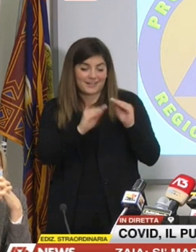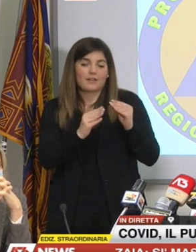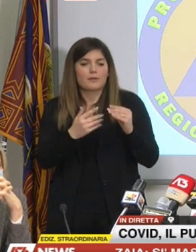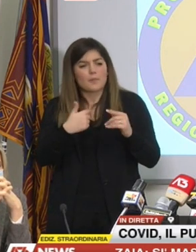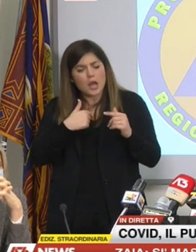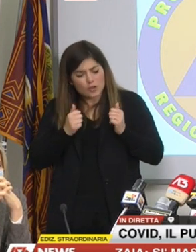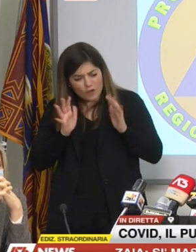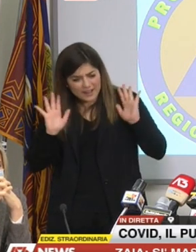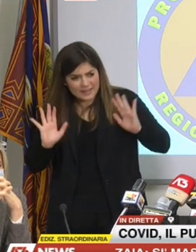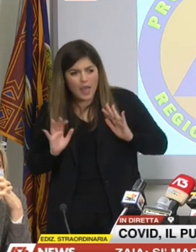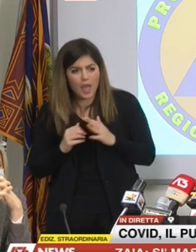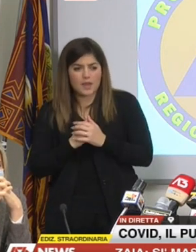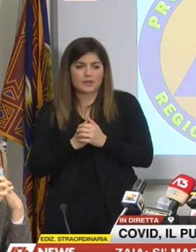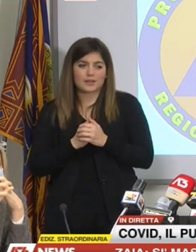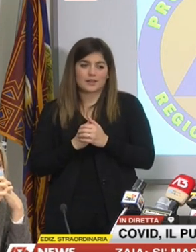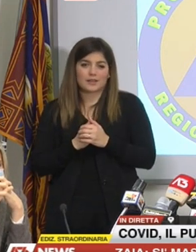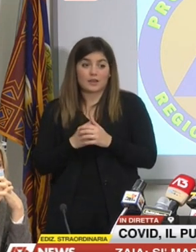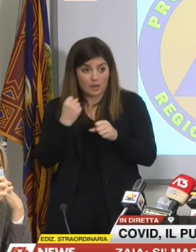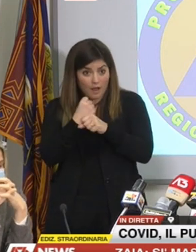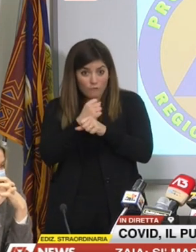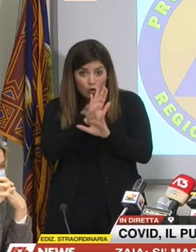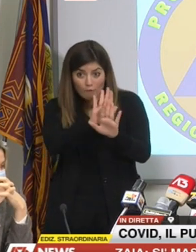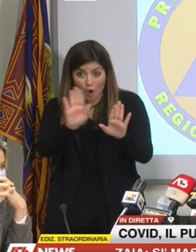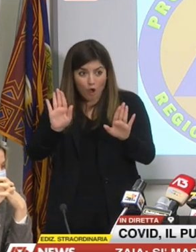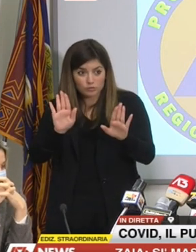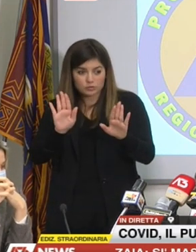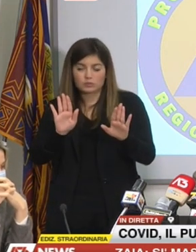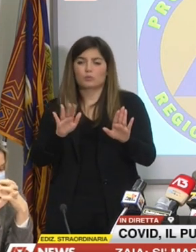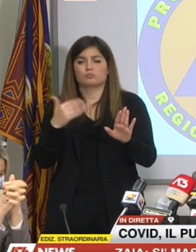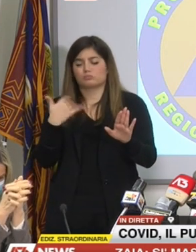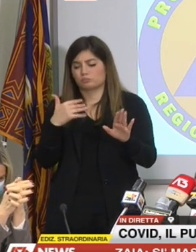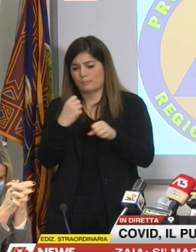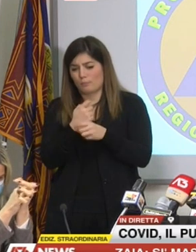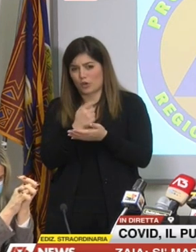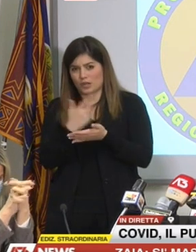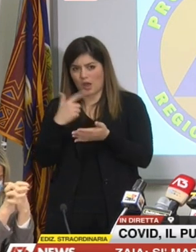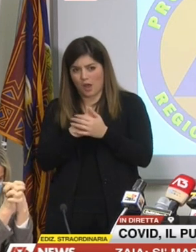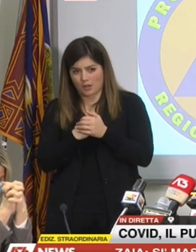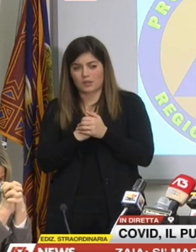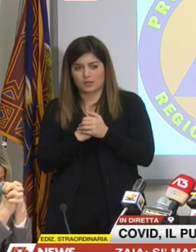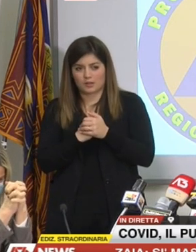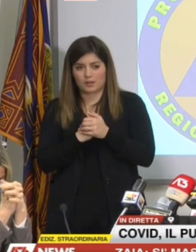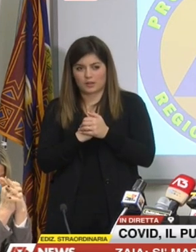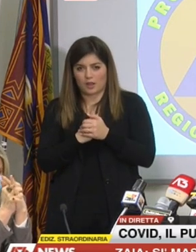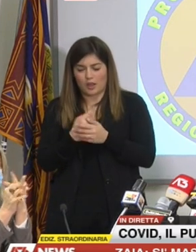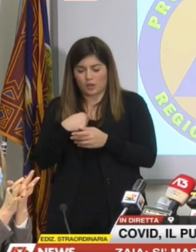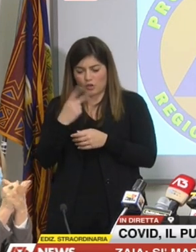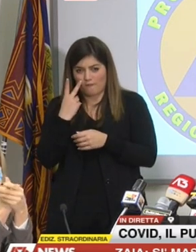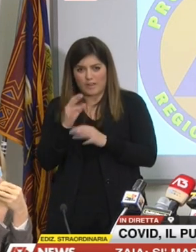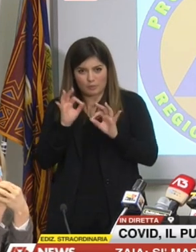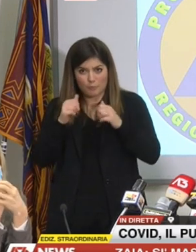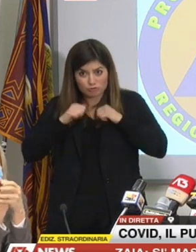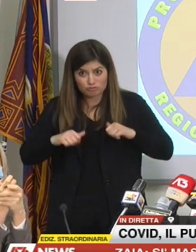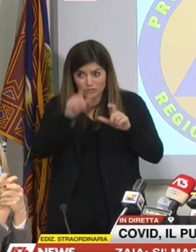perché... Poniamo a lei, poi vediamo. Il lavoro che fate voi è unico perché lo vedo dai cittadini che comunque sono informati e